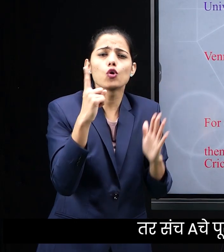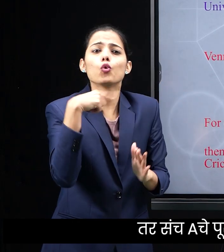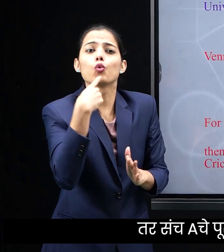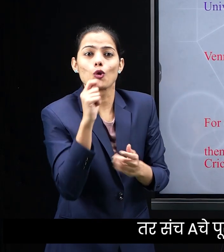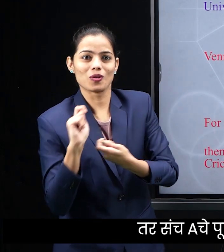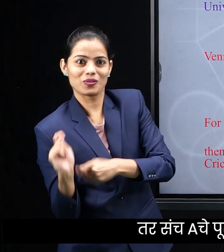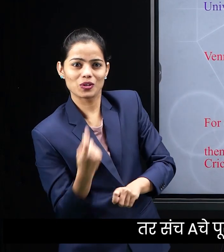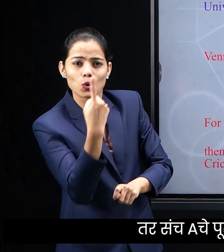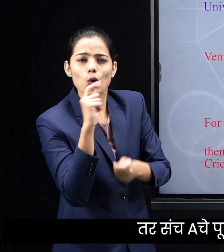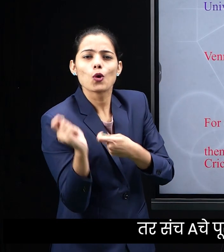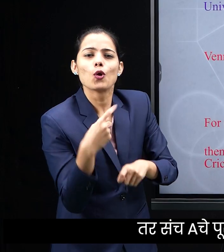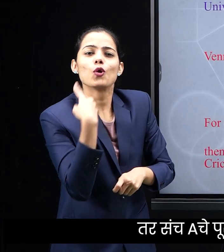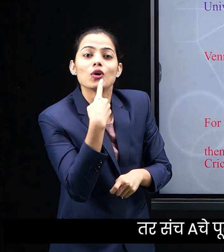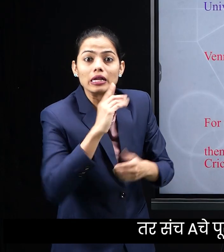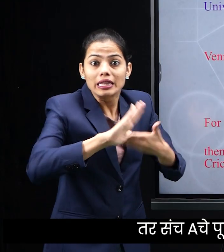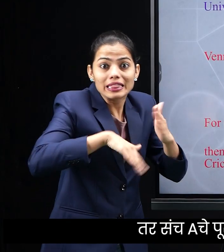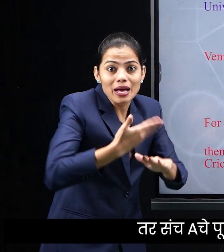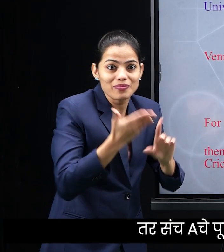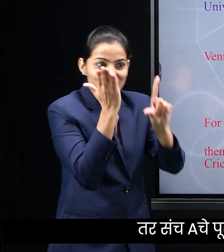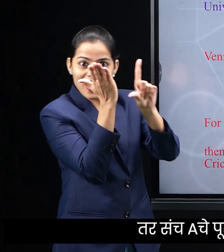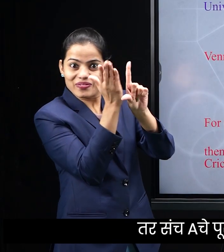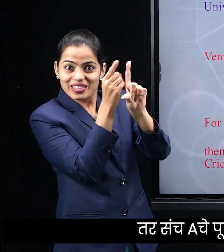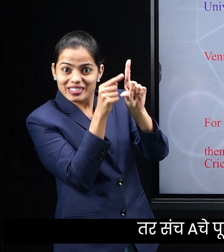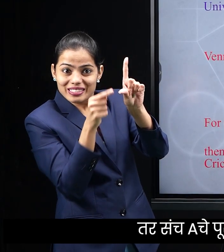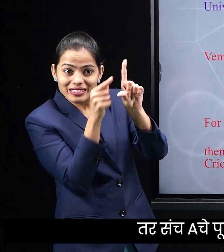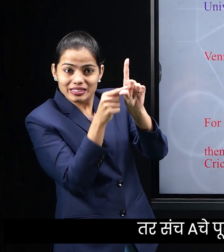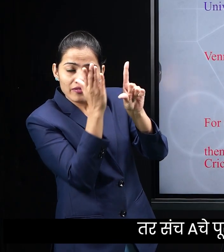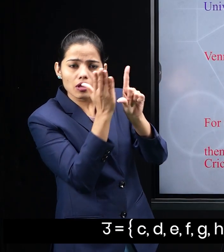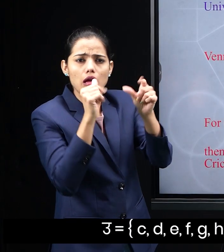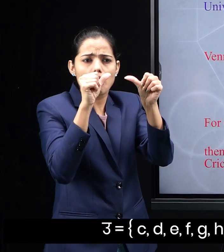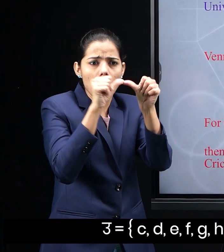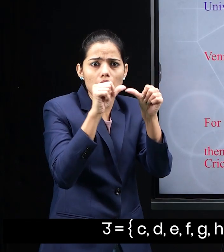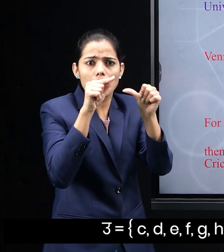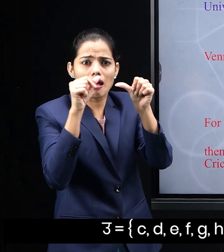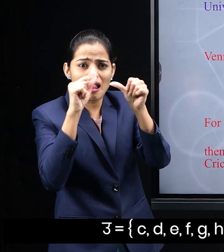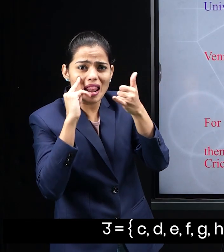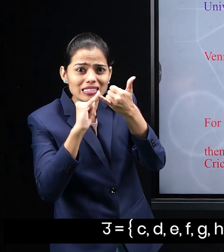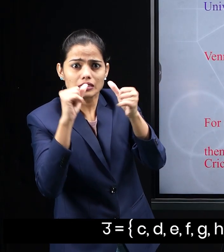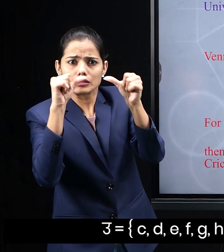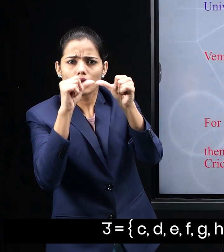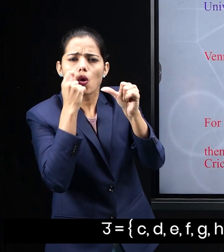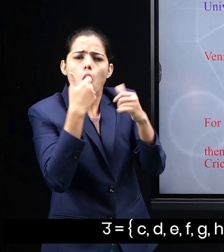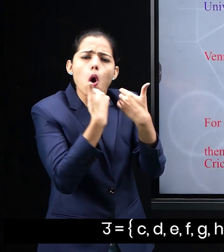चे पूरक A क्रिकेट न खेळणारी मुले आहे. उदाहरण, U C,